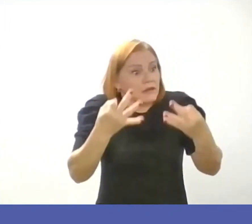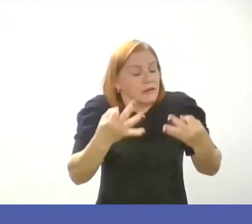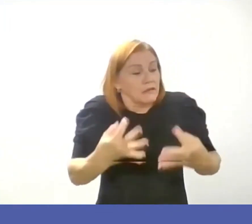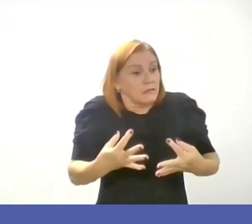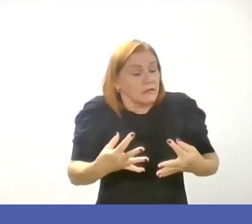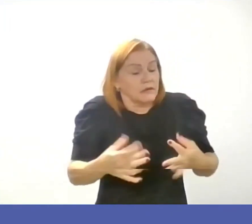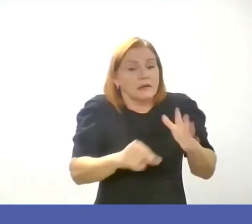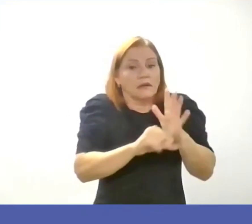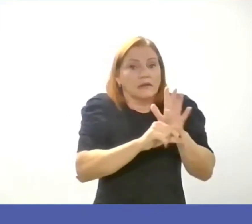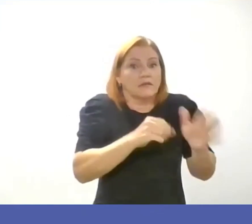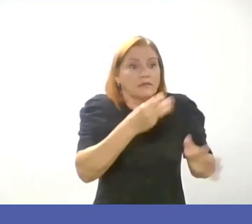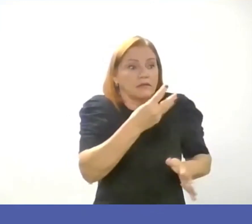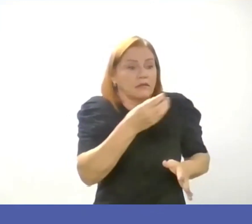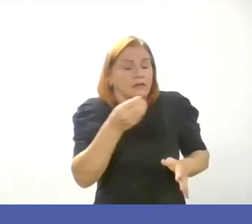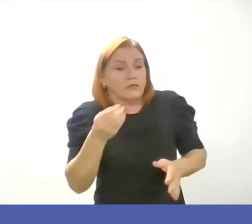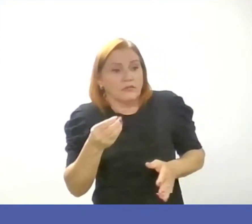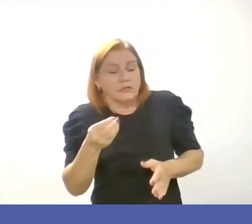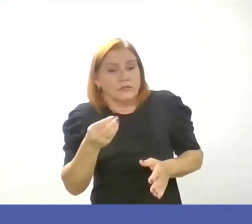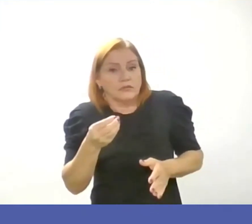anterior.